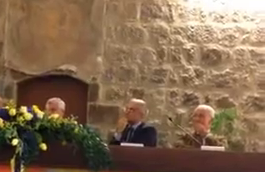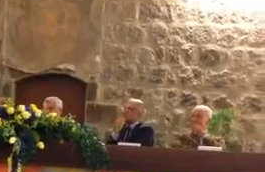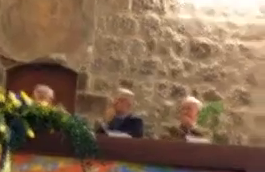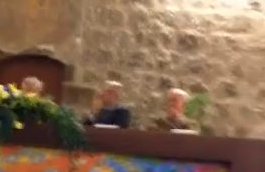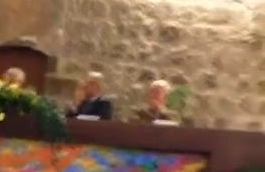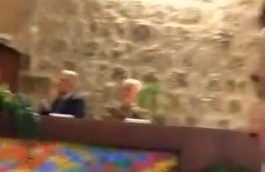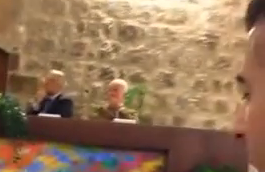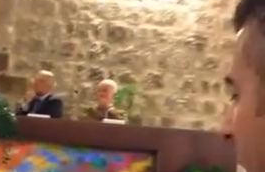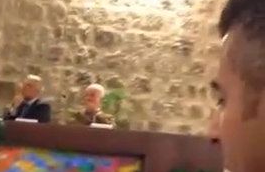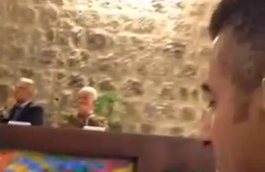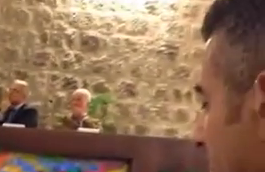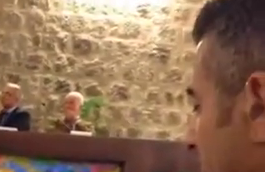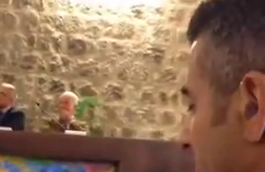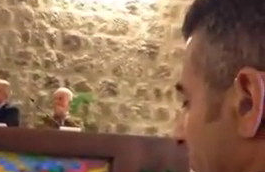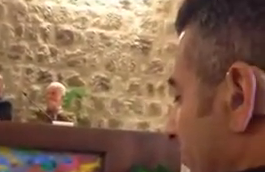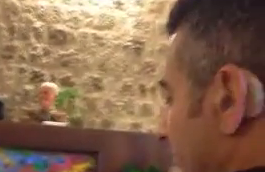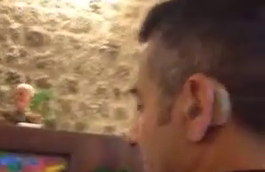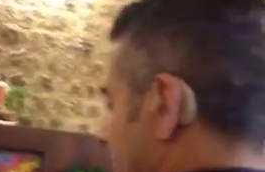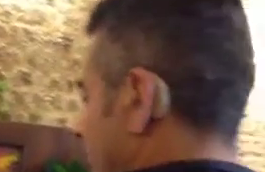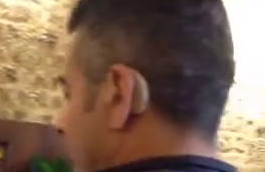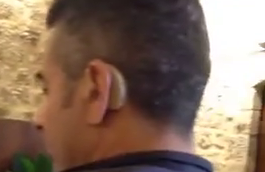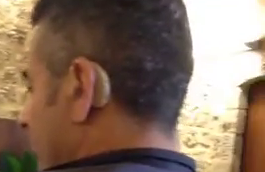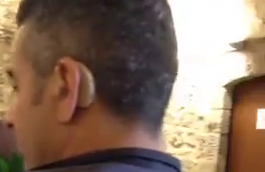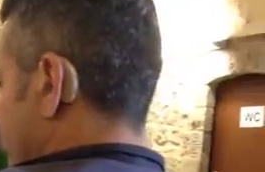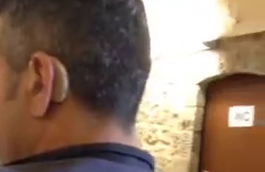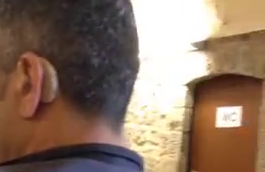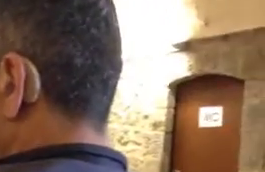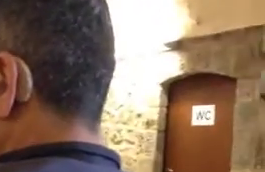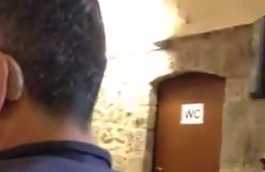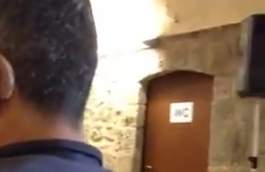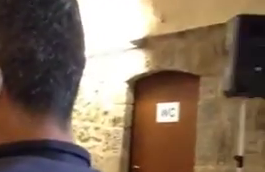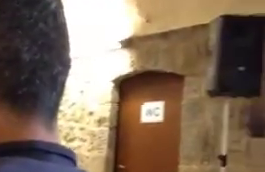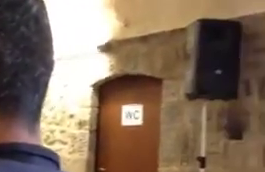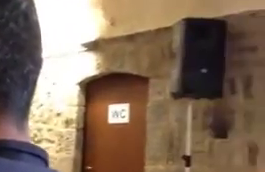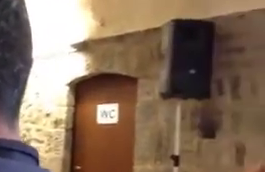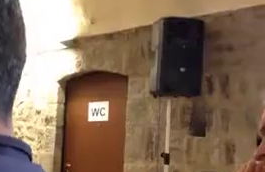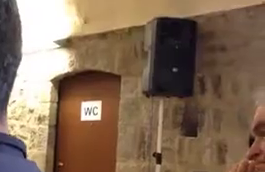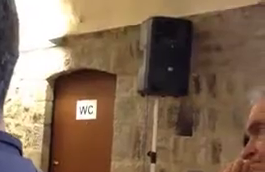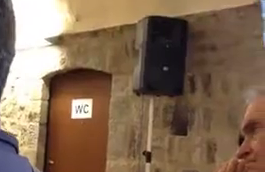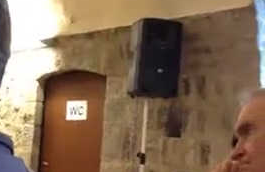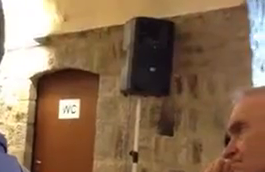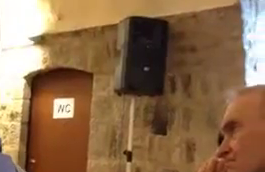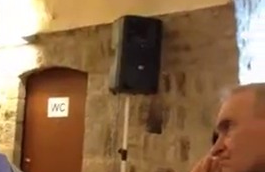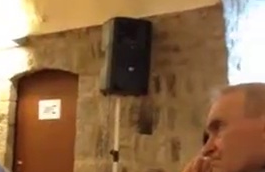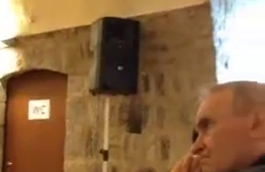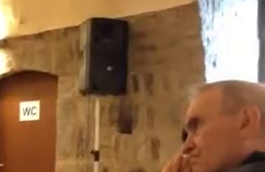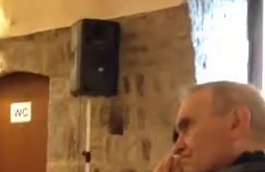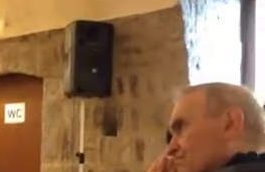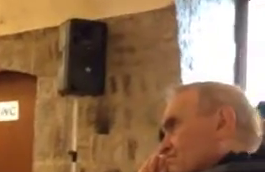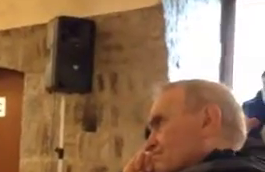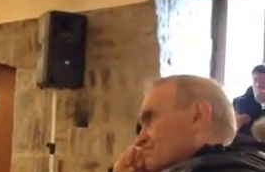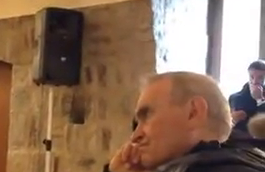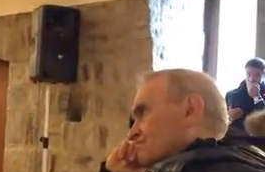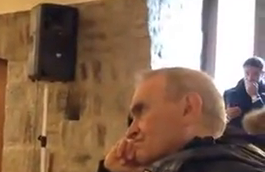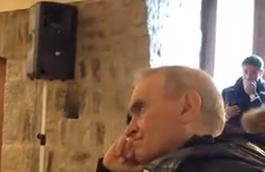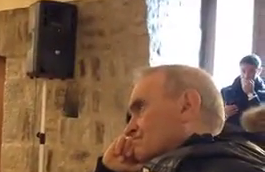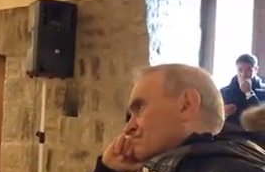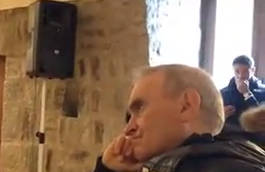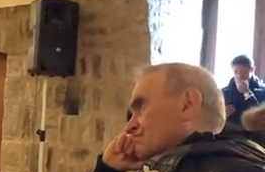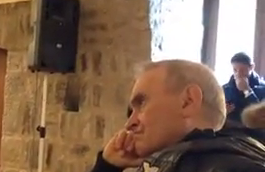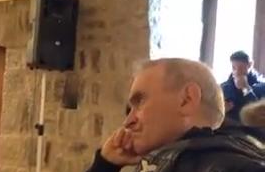welfare mondiale è il welfare europeo. Quindi il welfare in Europa è qualcosa di molto più